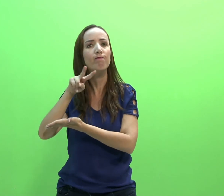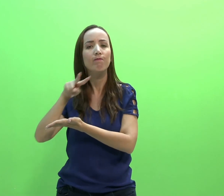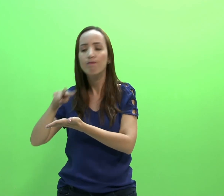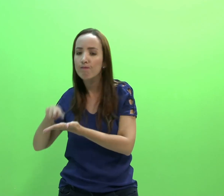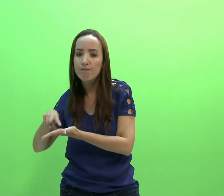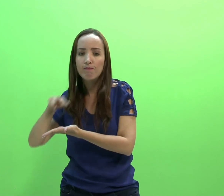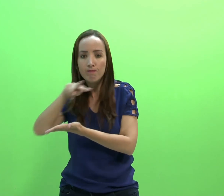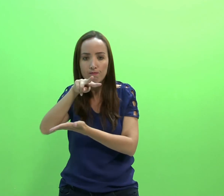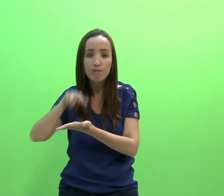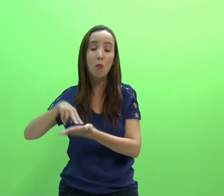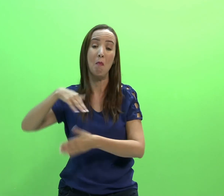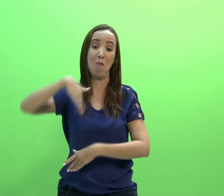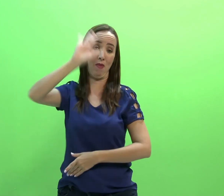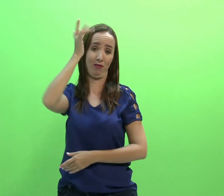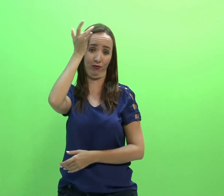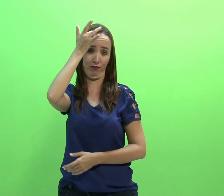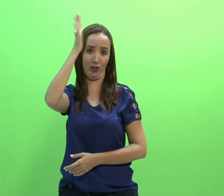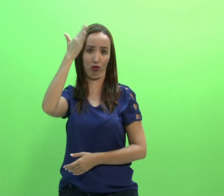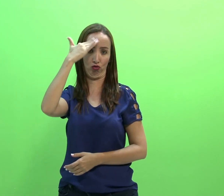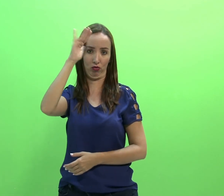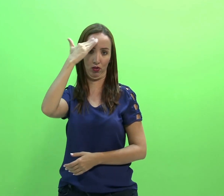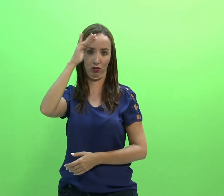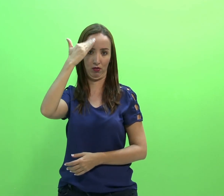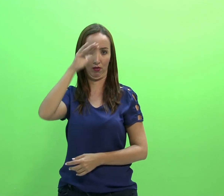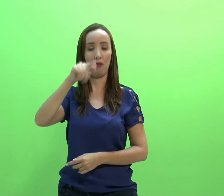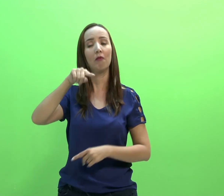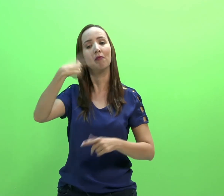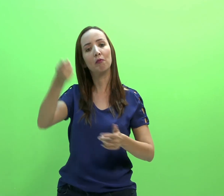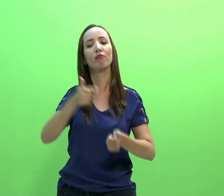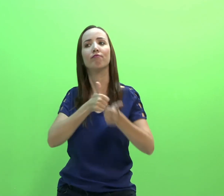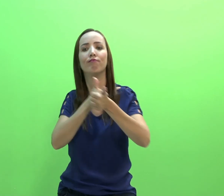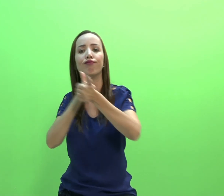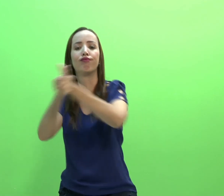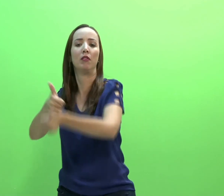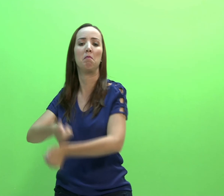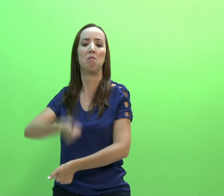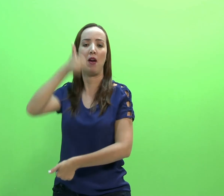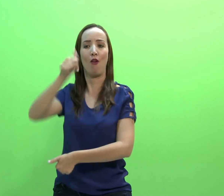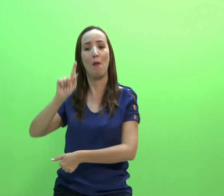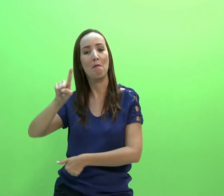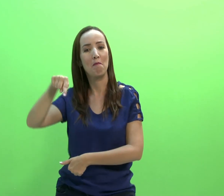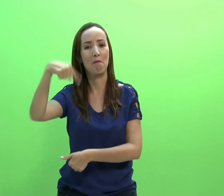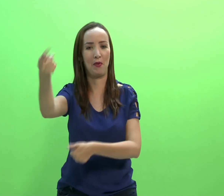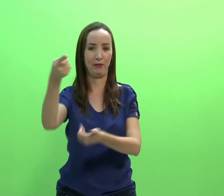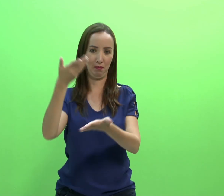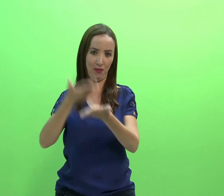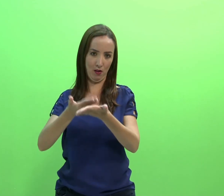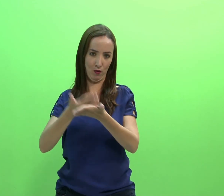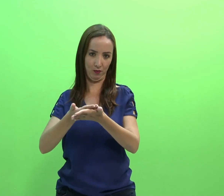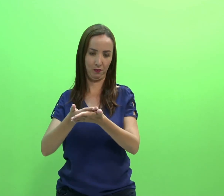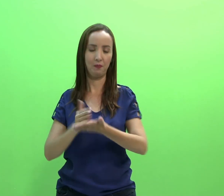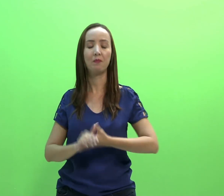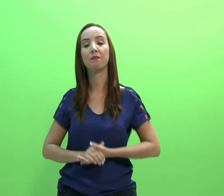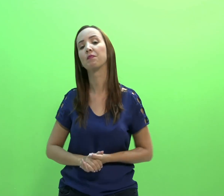de apoio, para que fique mais fácil para que você possa entender e acompanhe melhor as nossas aulas.